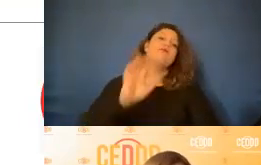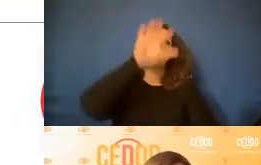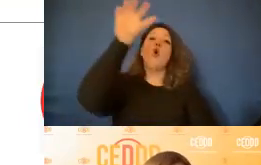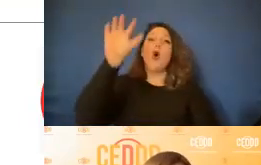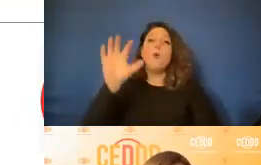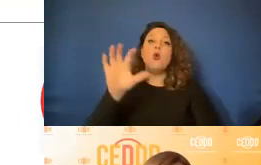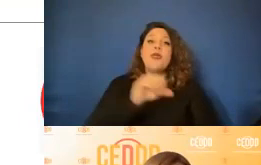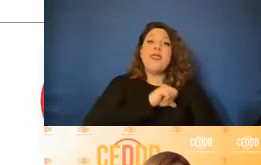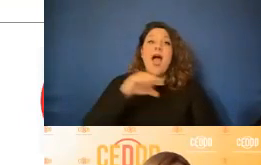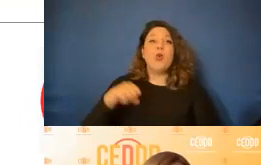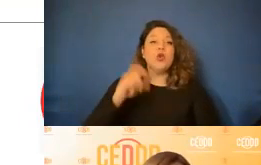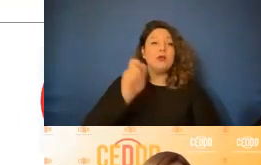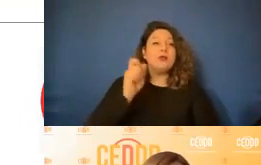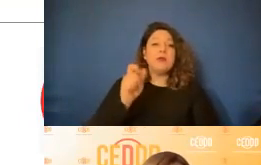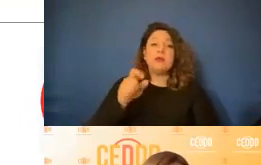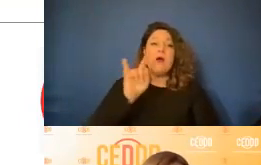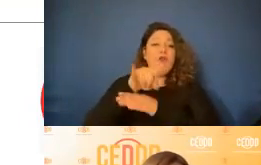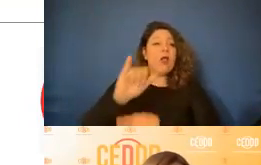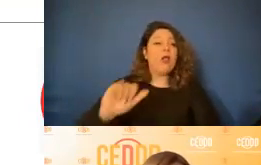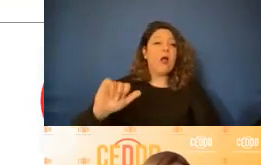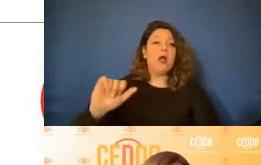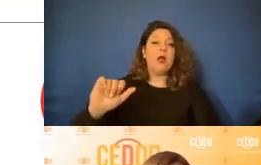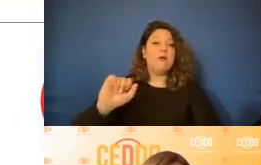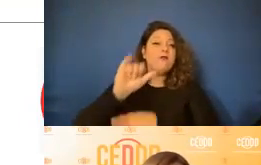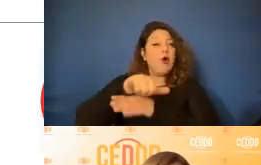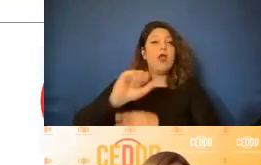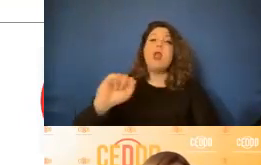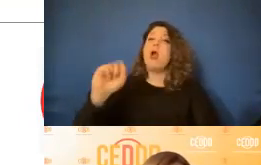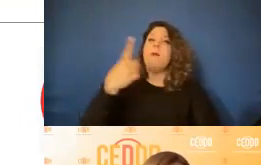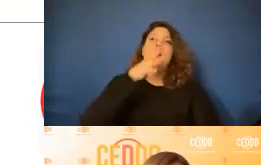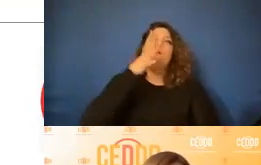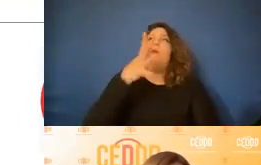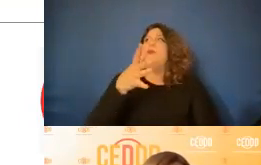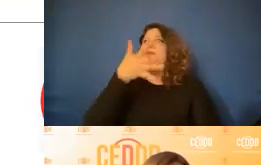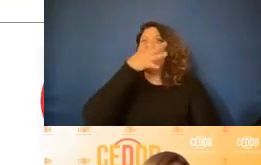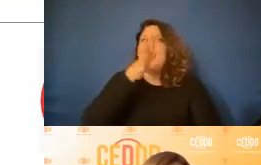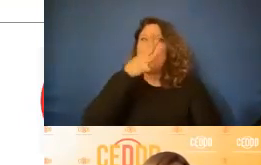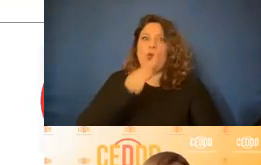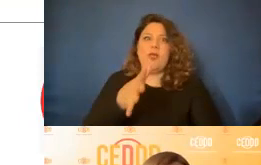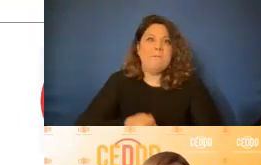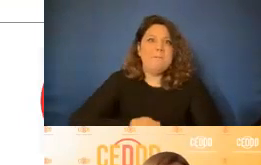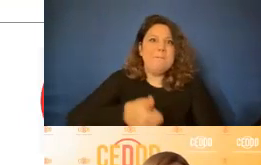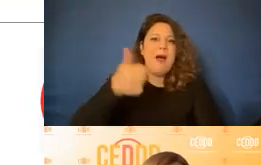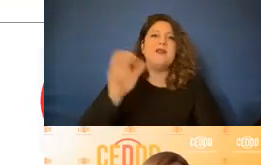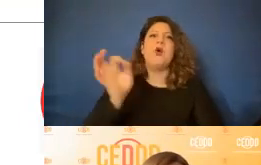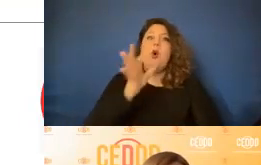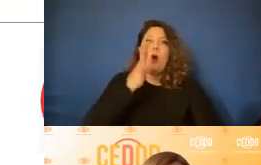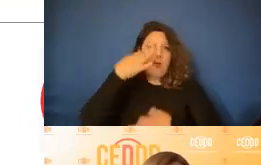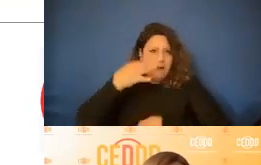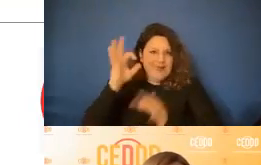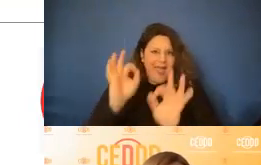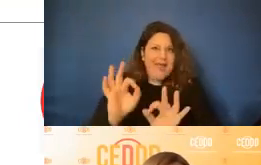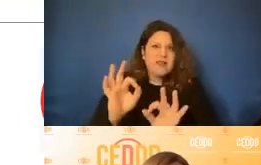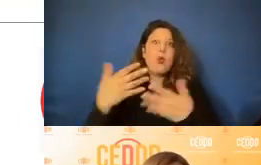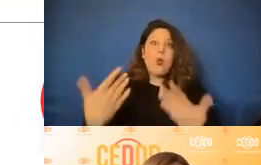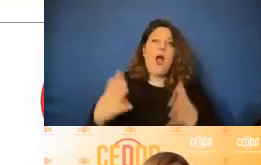aquellas donde se produce más bullying, ya sea porque se denuncia más, porque aflora más o porque realmente existe, es Andalucía